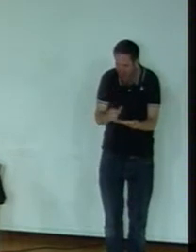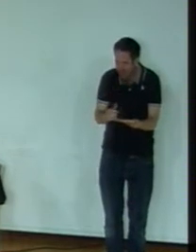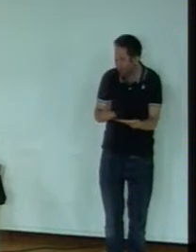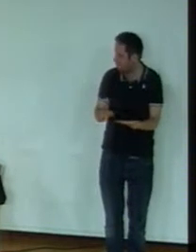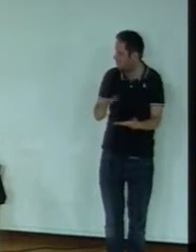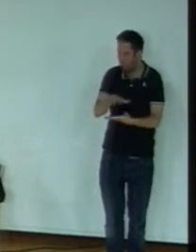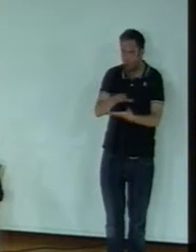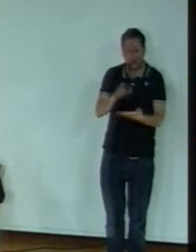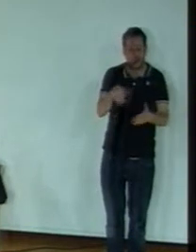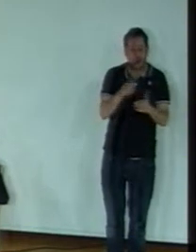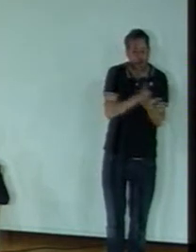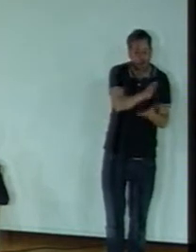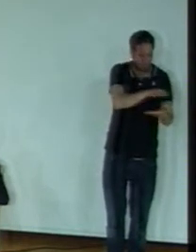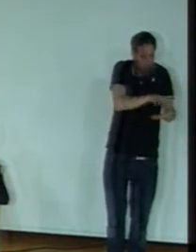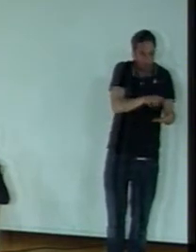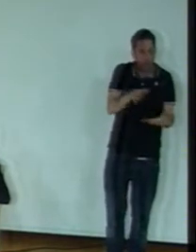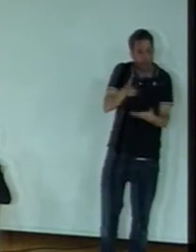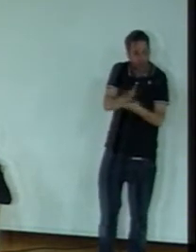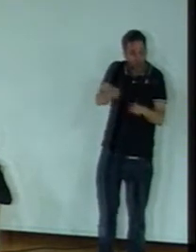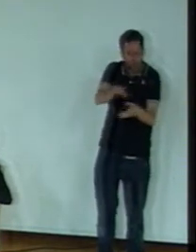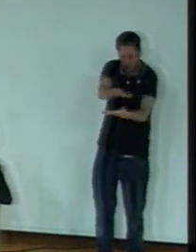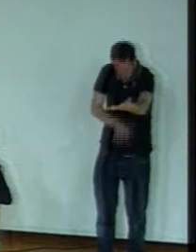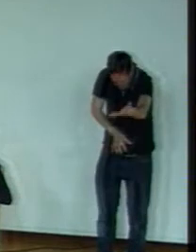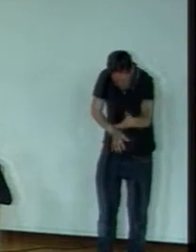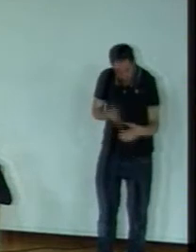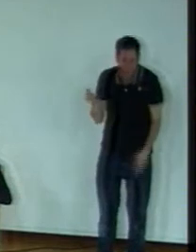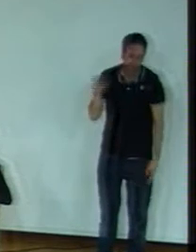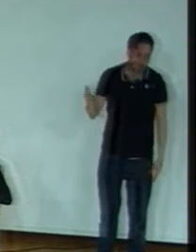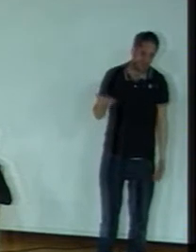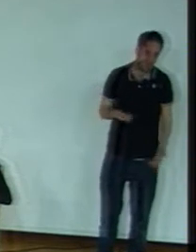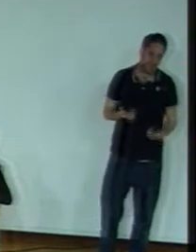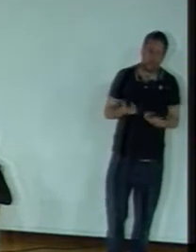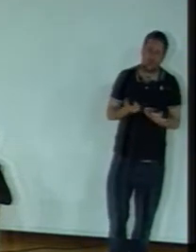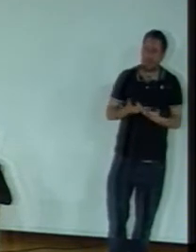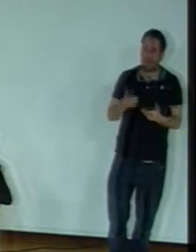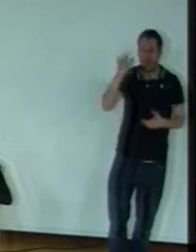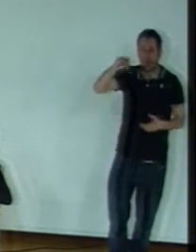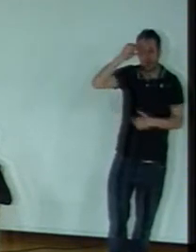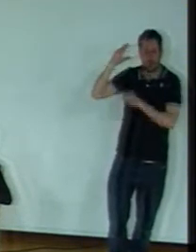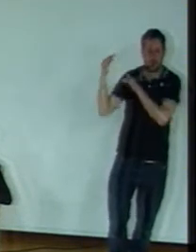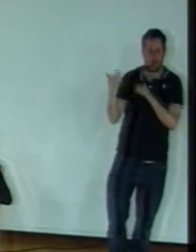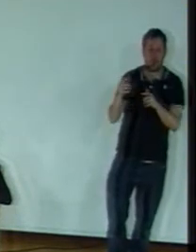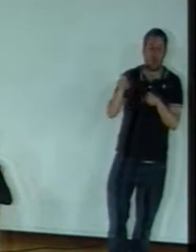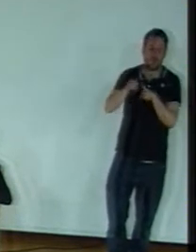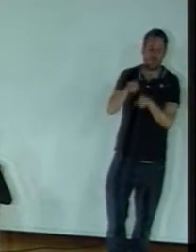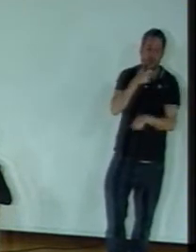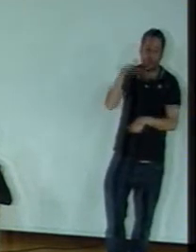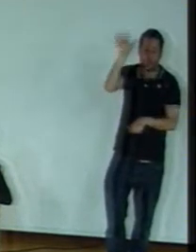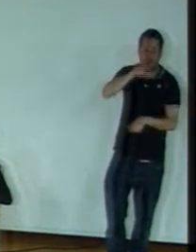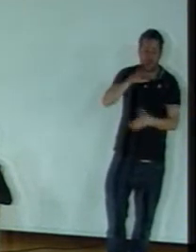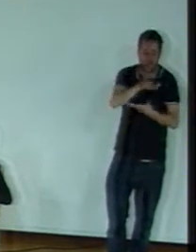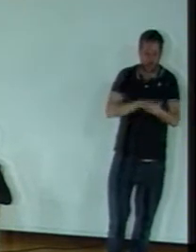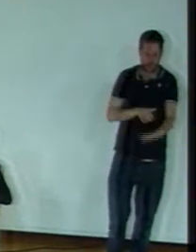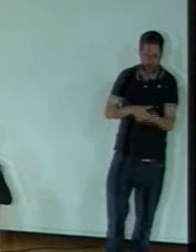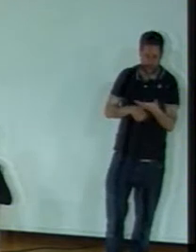place pour dire la même chose. Et c'est systématique, avec une influence européenne, derrière anglo-saxonne, mais avec des textes derrière